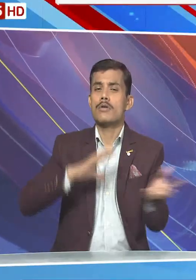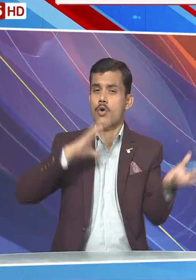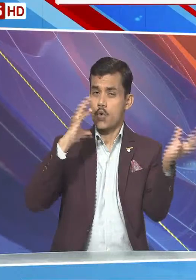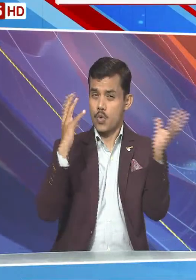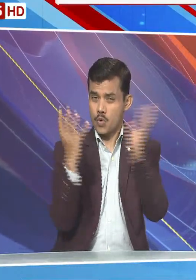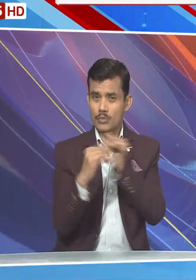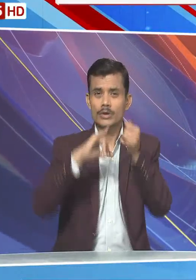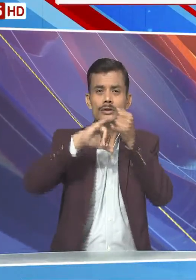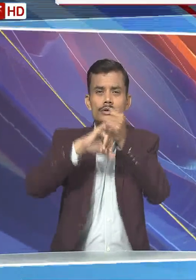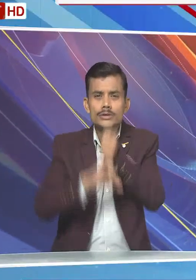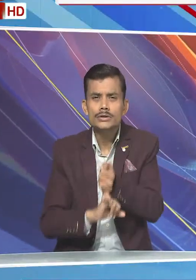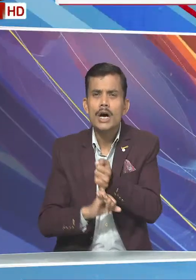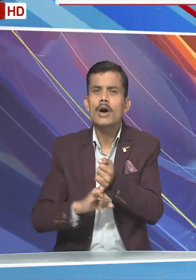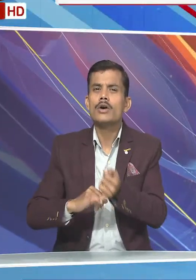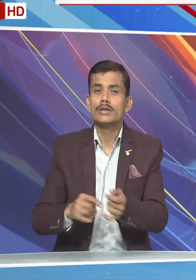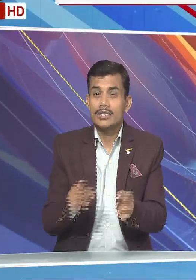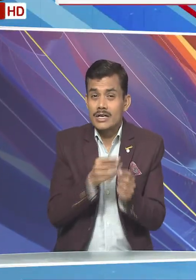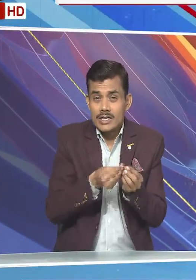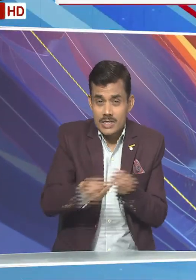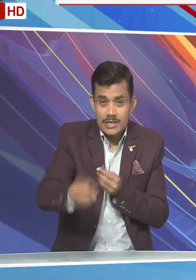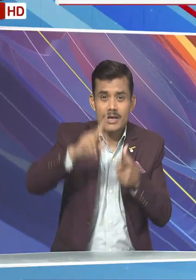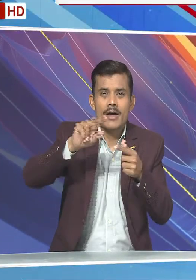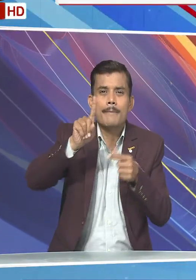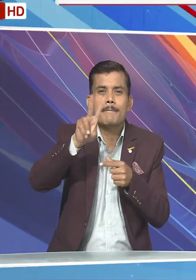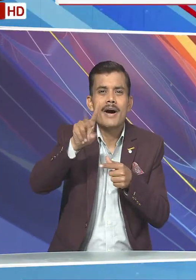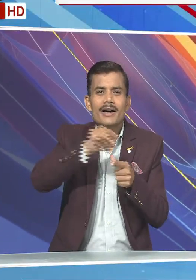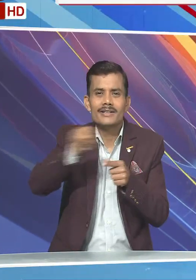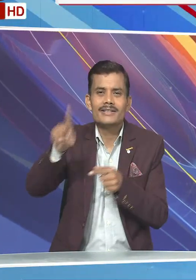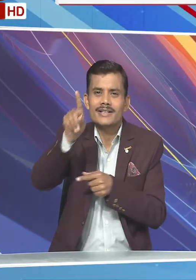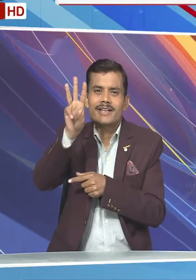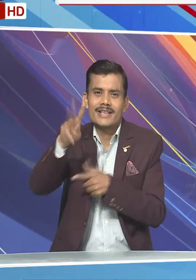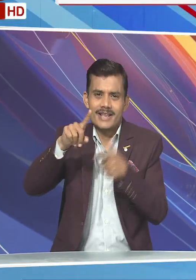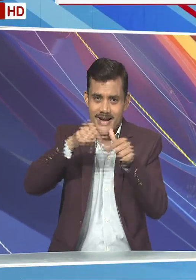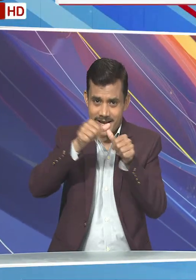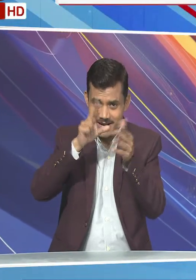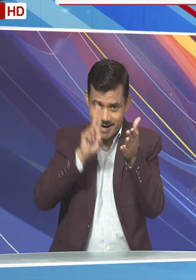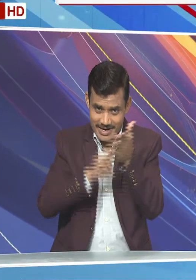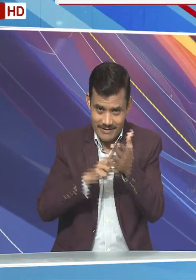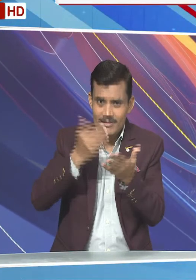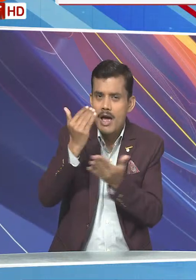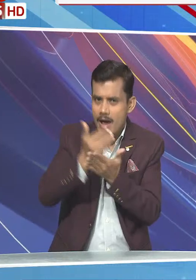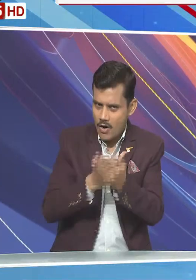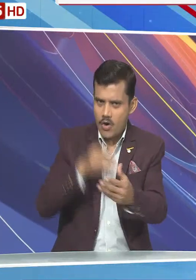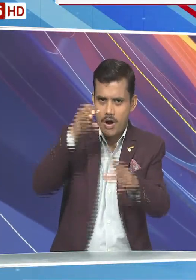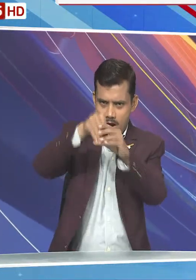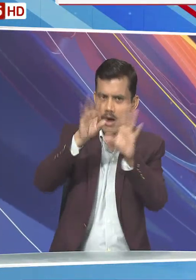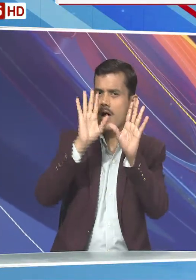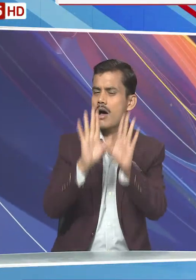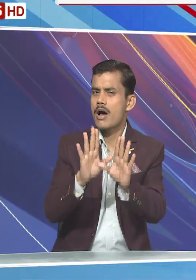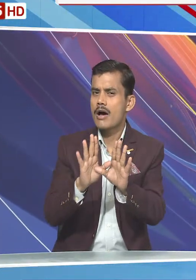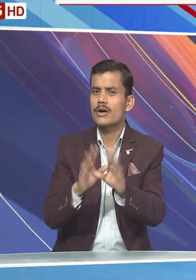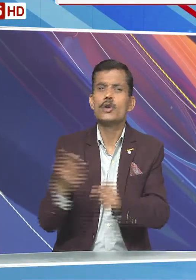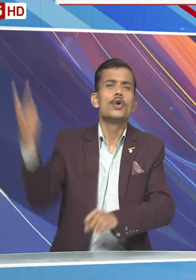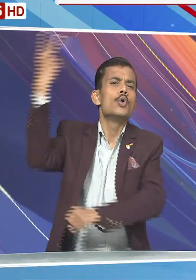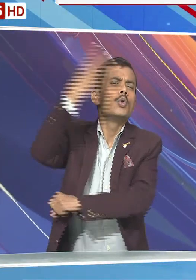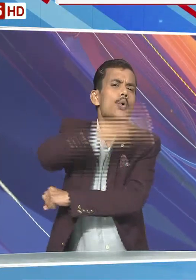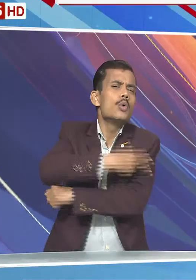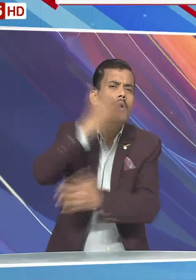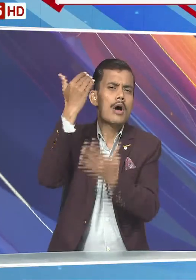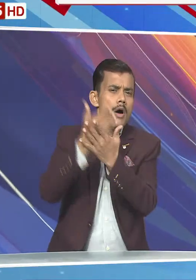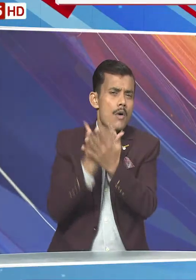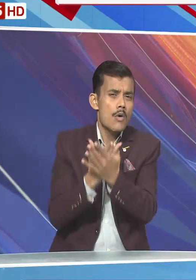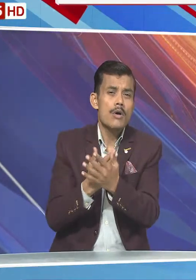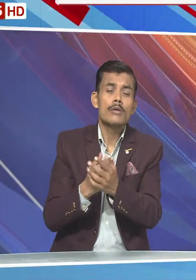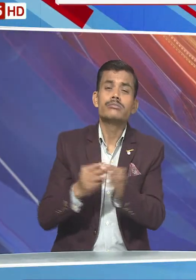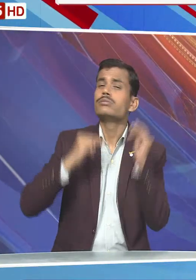नाम से आगामी 12 से 13 जनवरी के बीच इस सम्मेलन का आयोजन किया जाएगा। इस दो दिवसीय सम्मेलन में 10